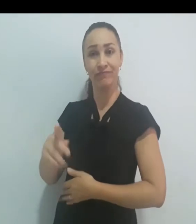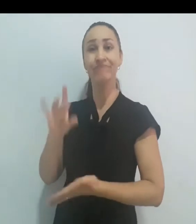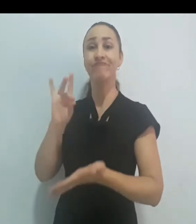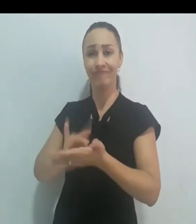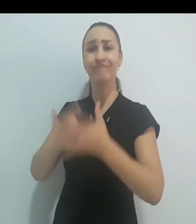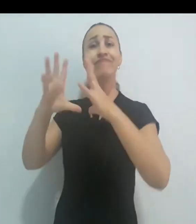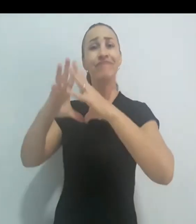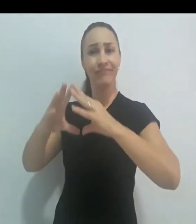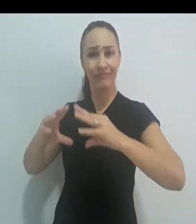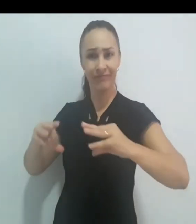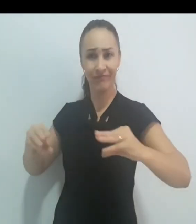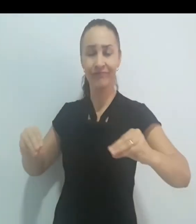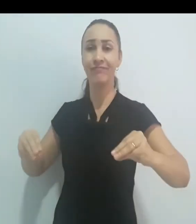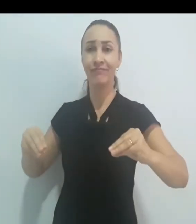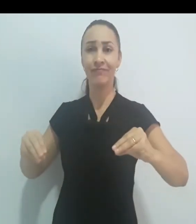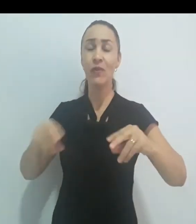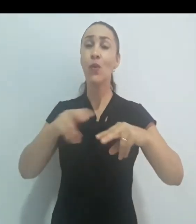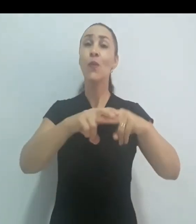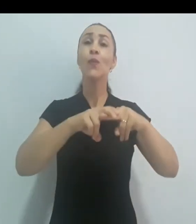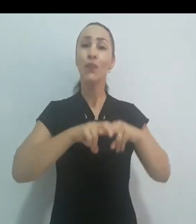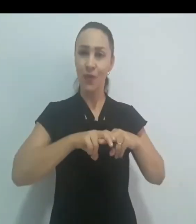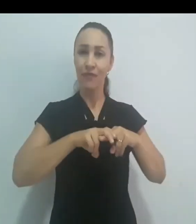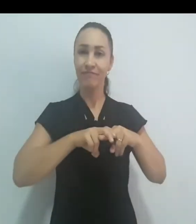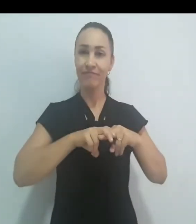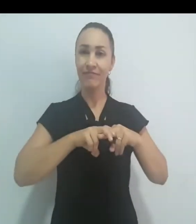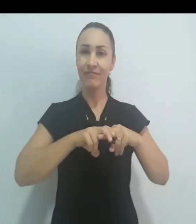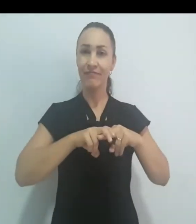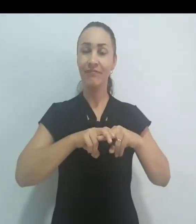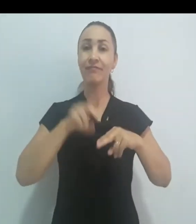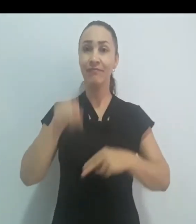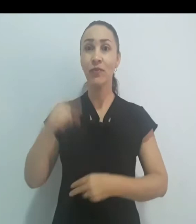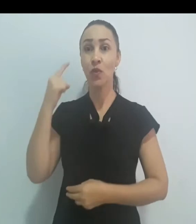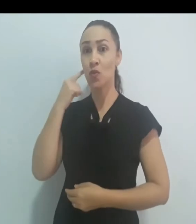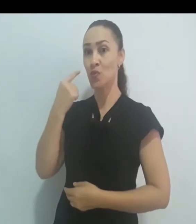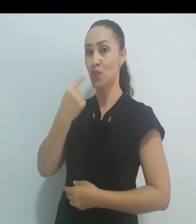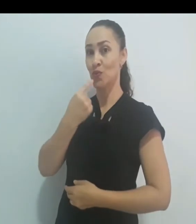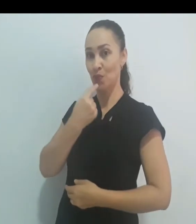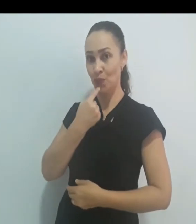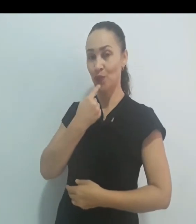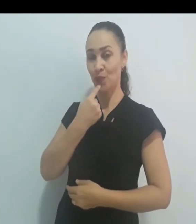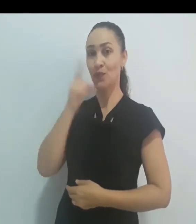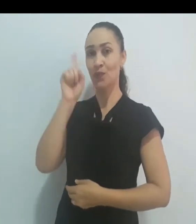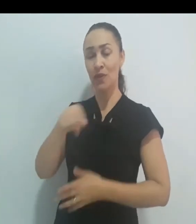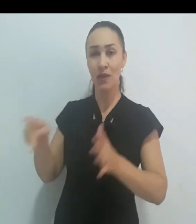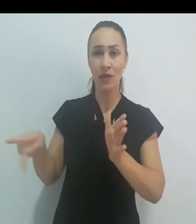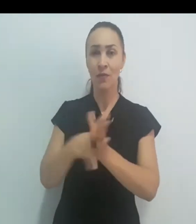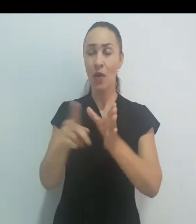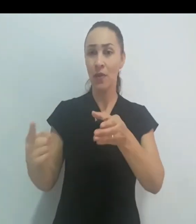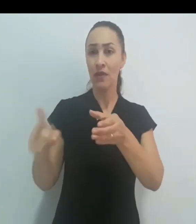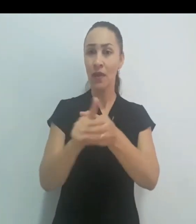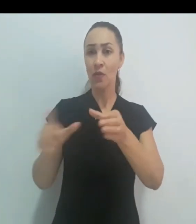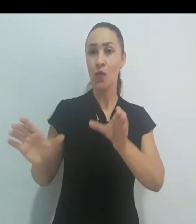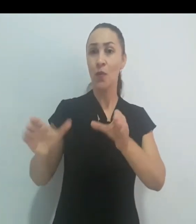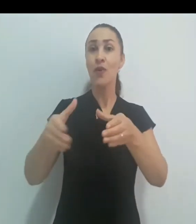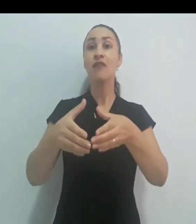do desaparecimento é ainda maior, né? Visto que os surdos eles pertencem